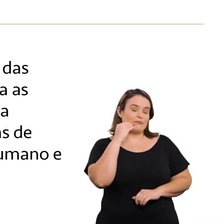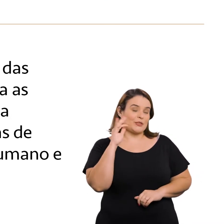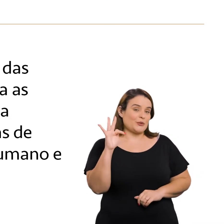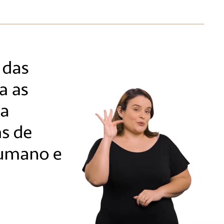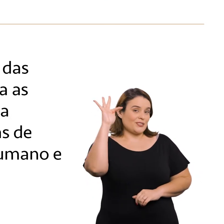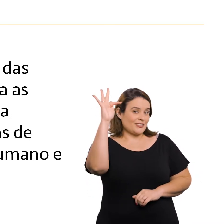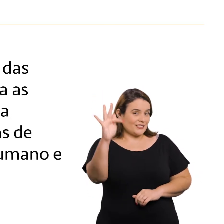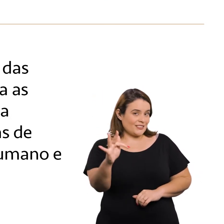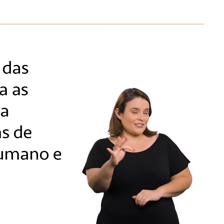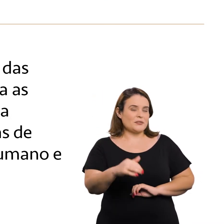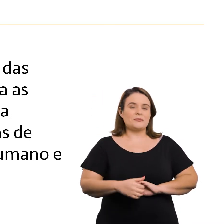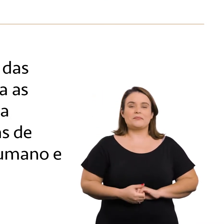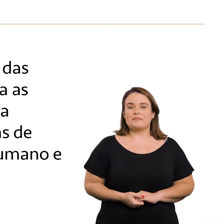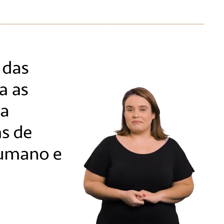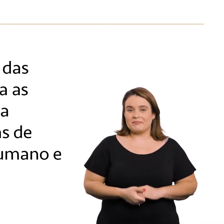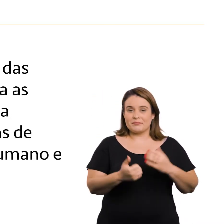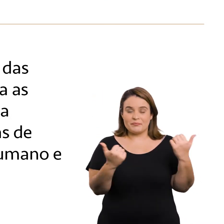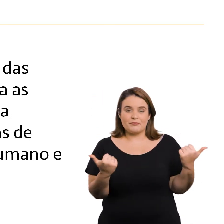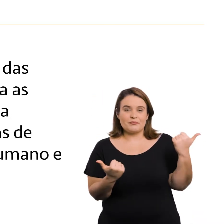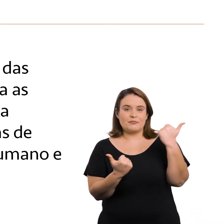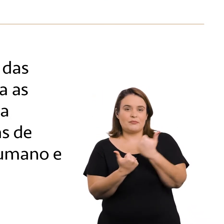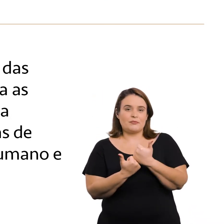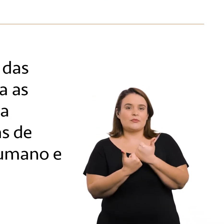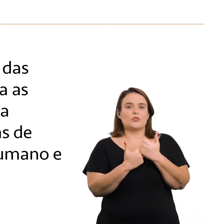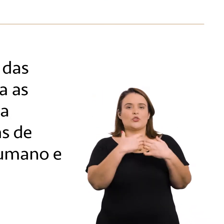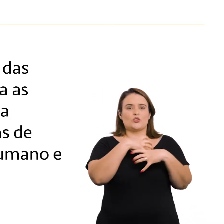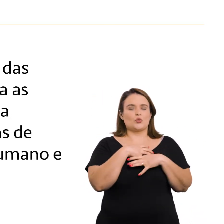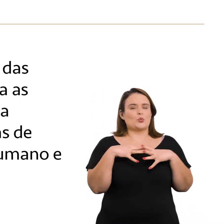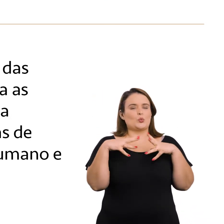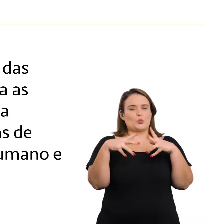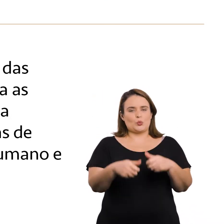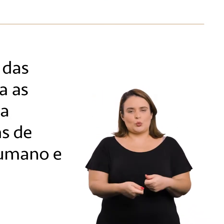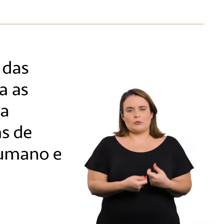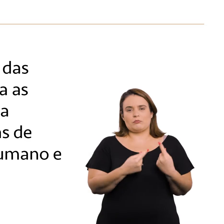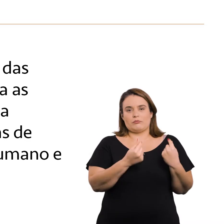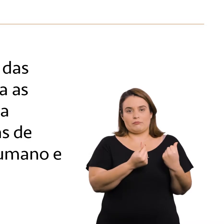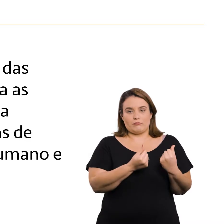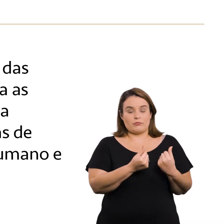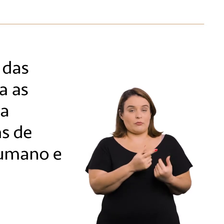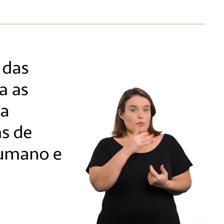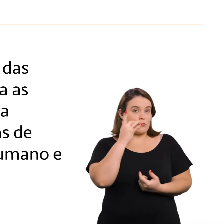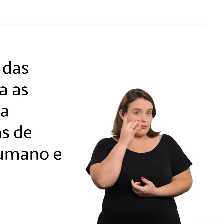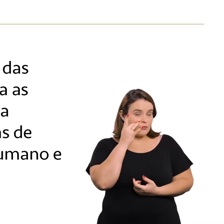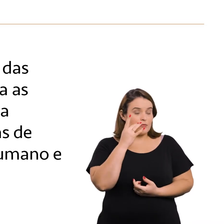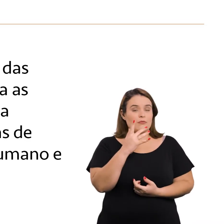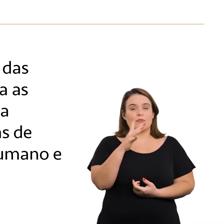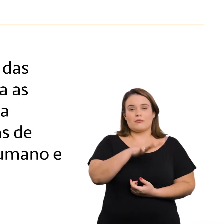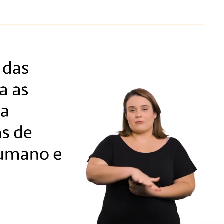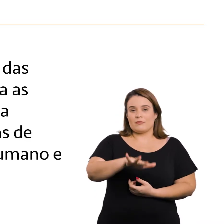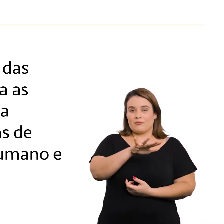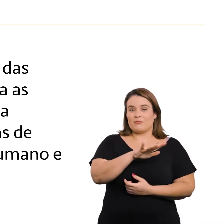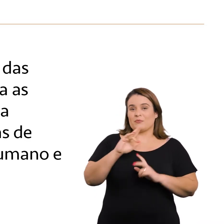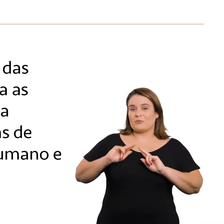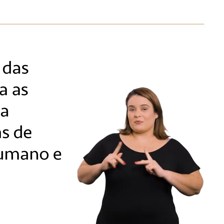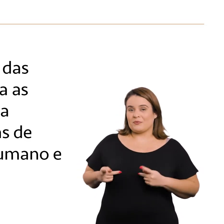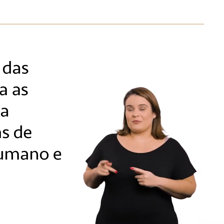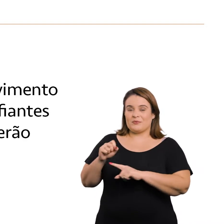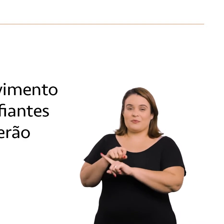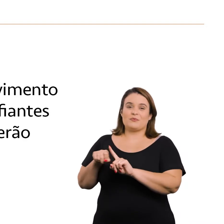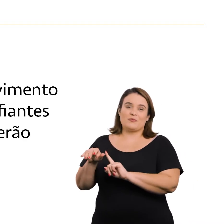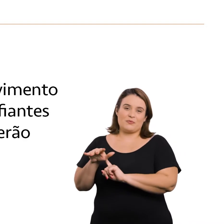as gerações futuras, mediante a reposição de todas as formas de capital, físico, ambiental, humano e